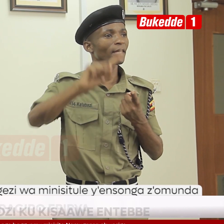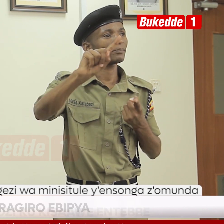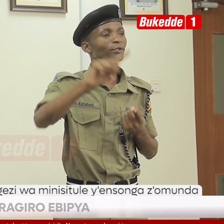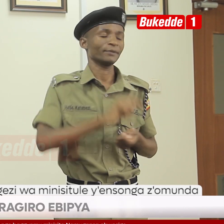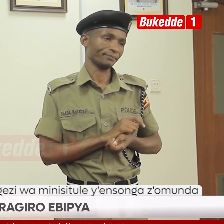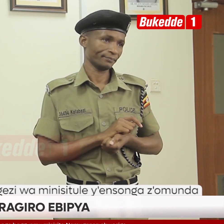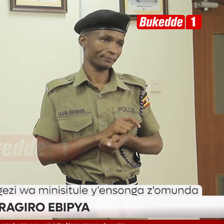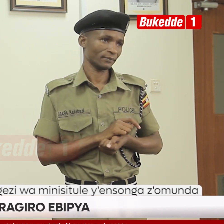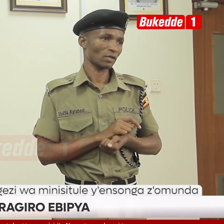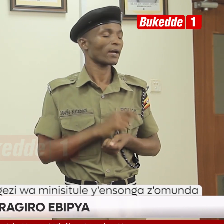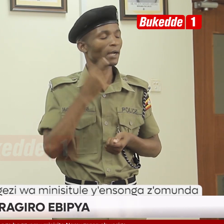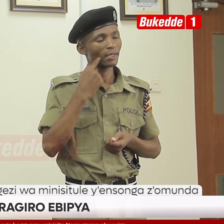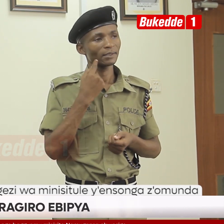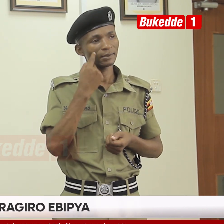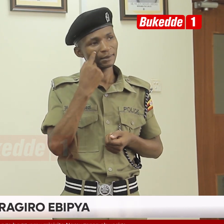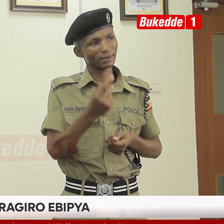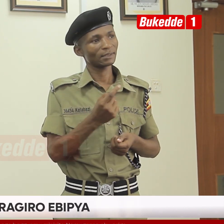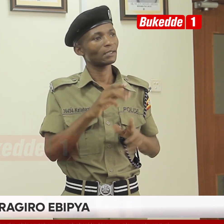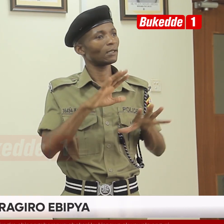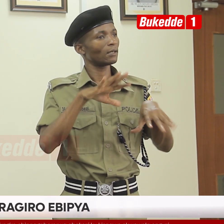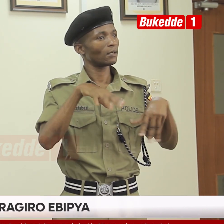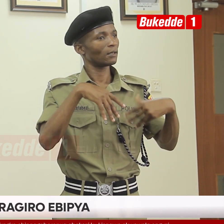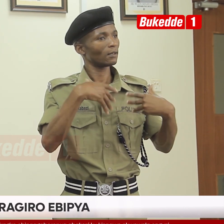tujja kugezaako okulaba nti